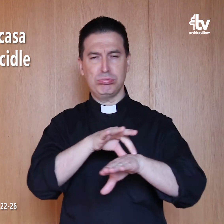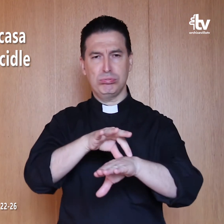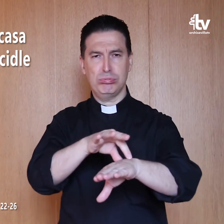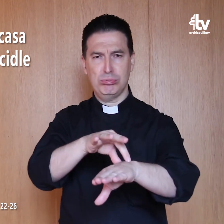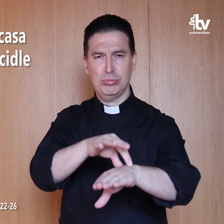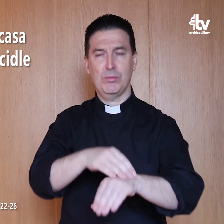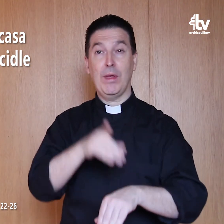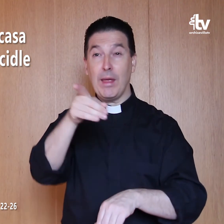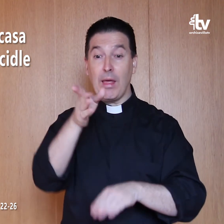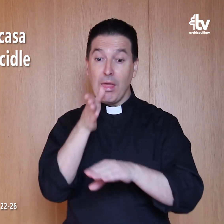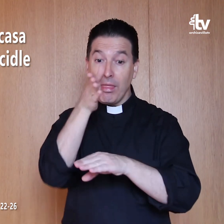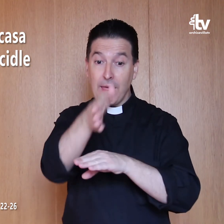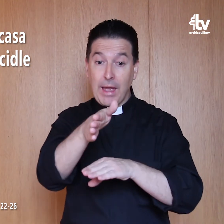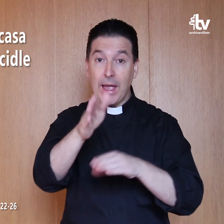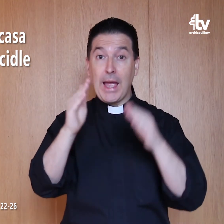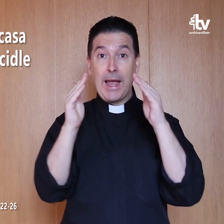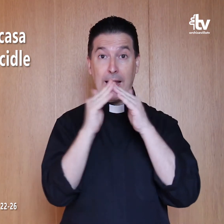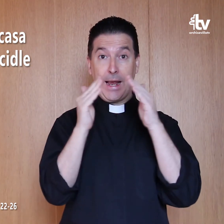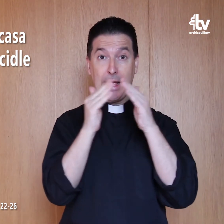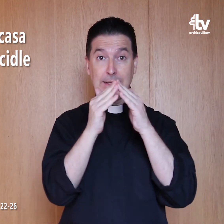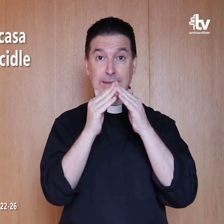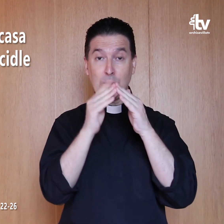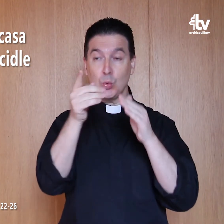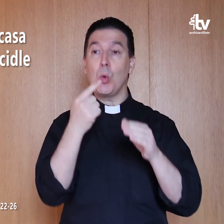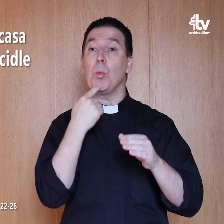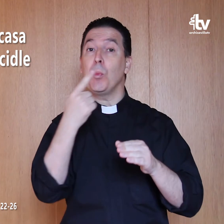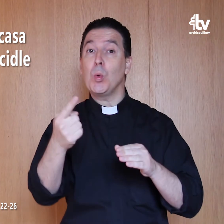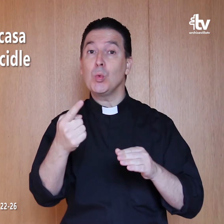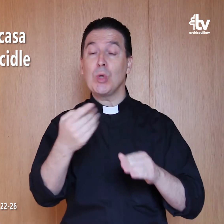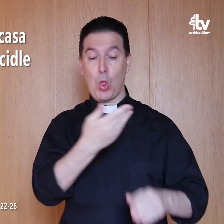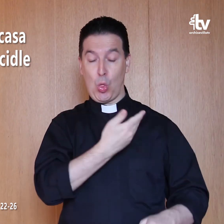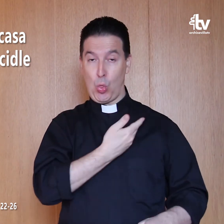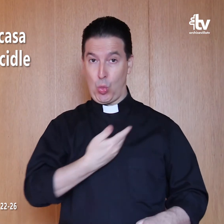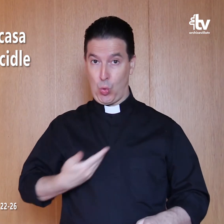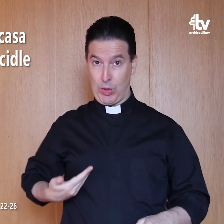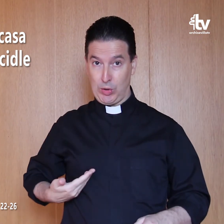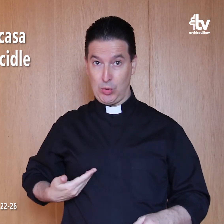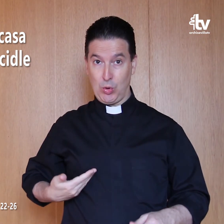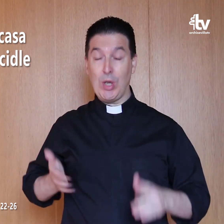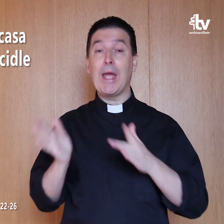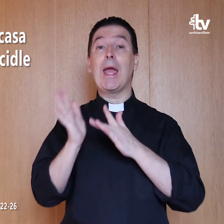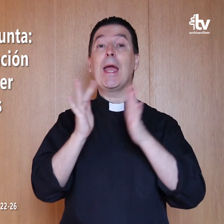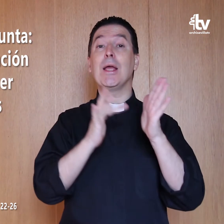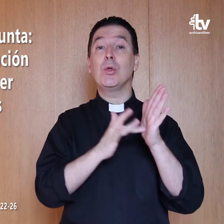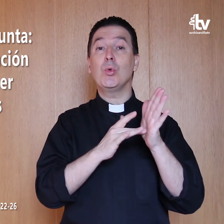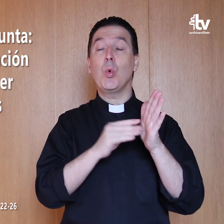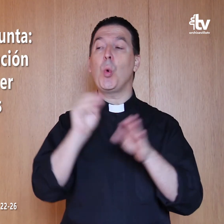seguidlo. Y en la casa, a donde entre, decidle al dueño. El Maestro